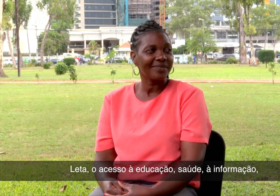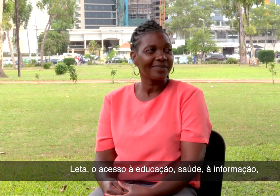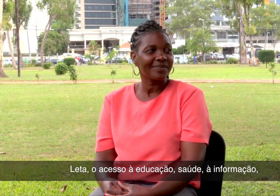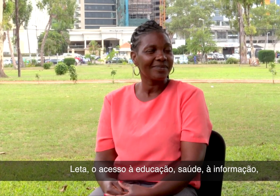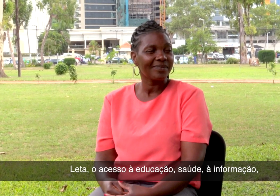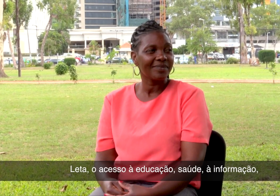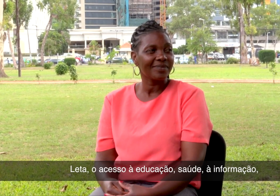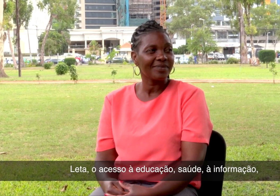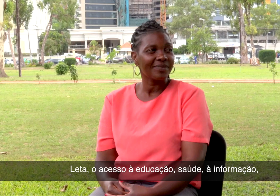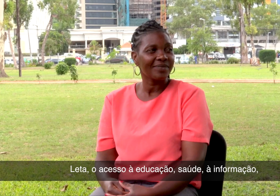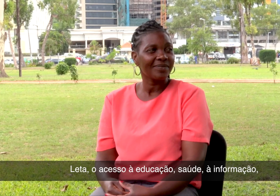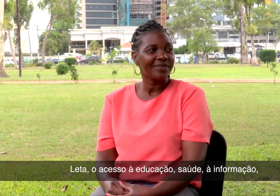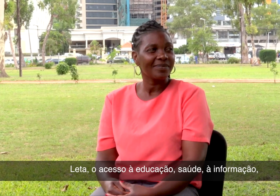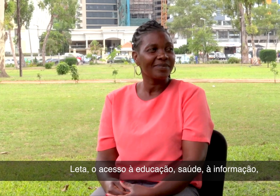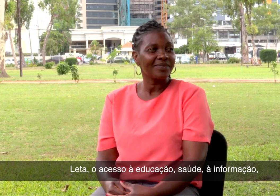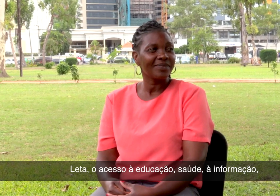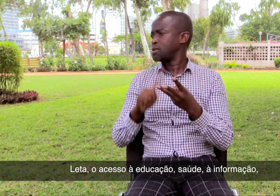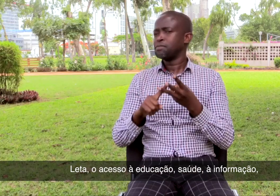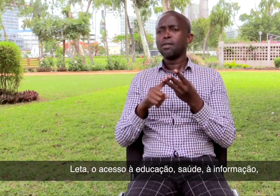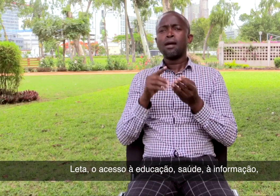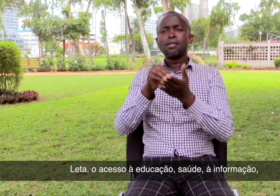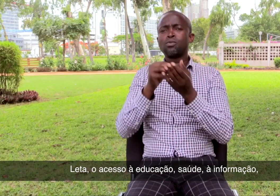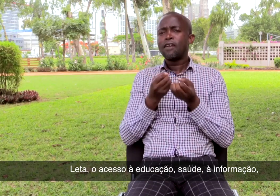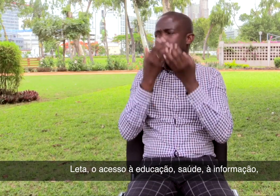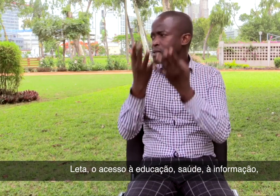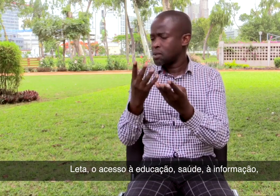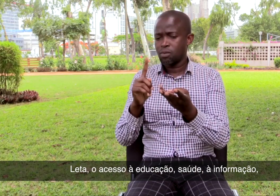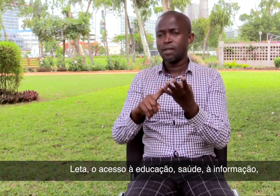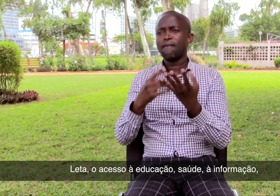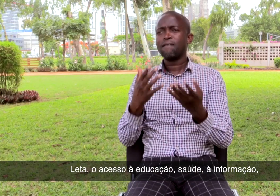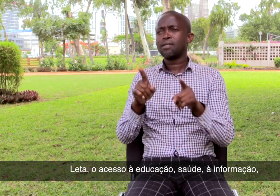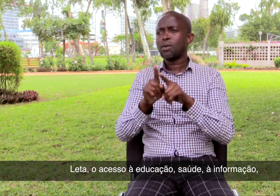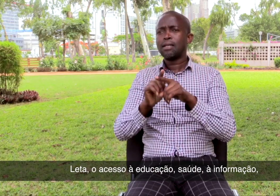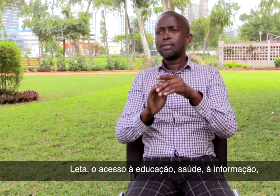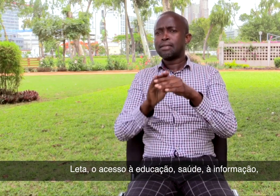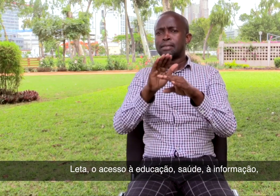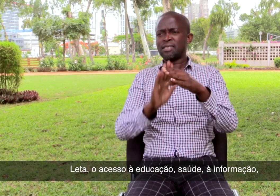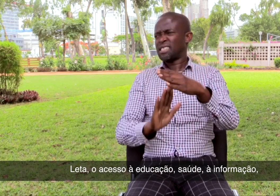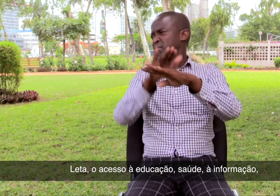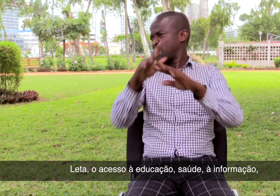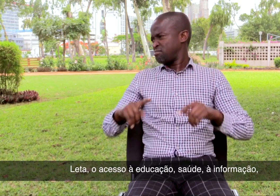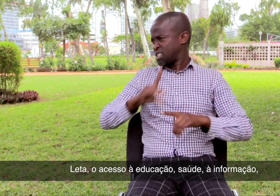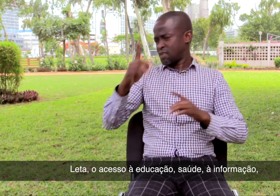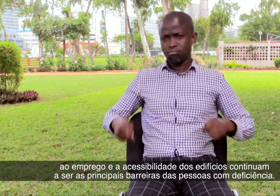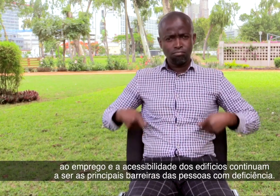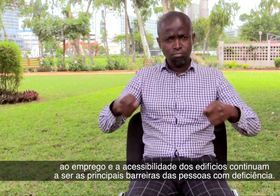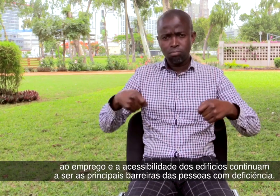Para a Leta. Em termos de acesso à educação, saúde, acesso à informação,